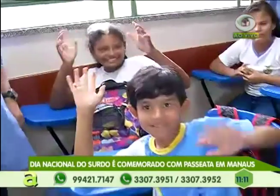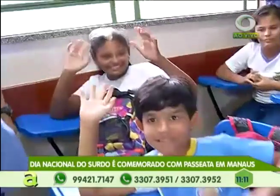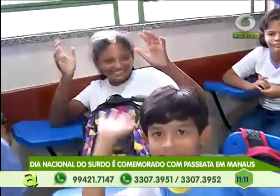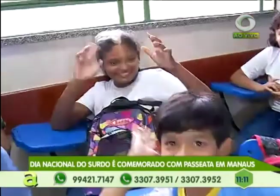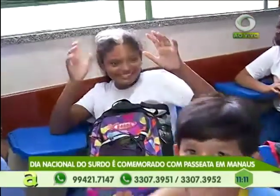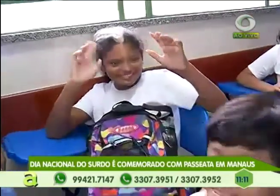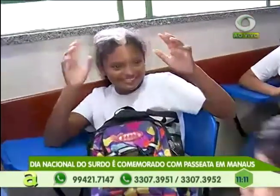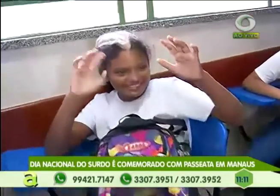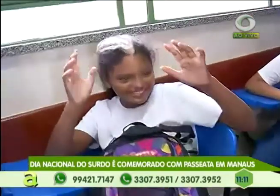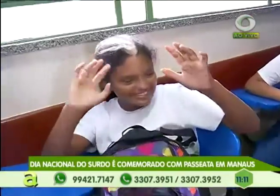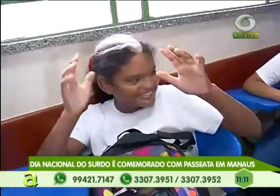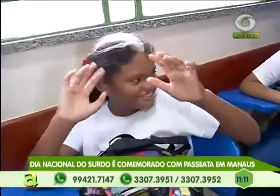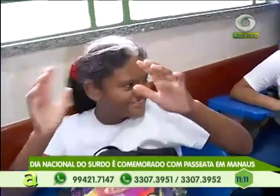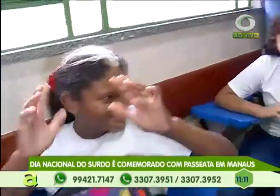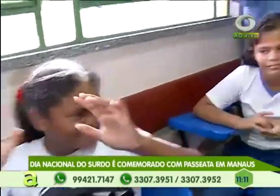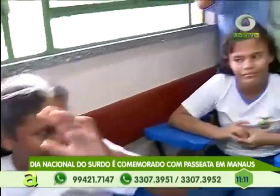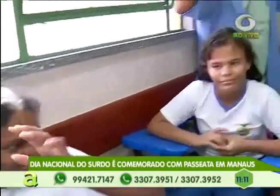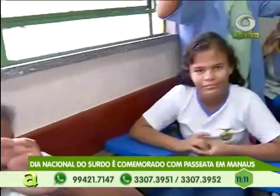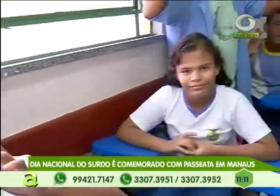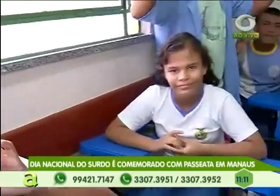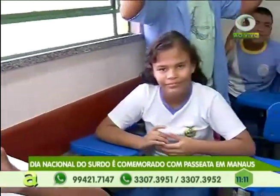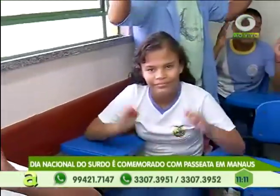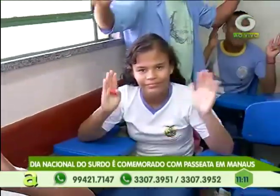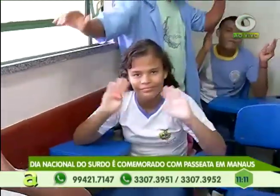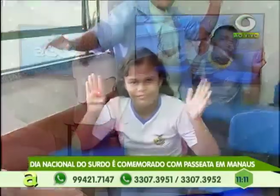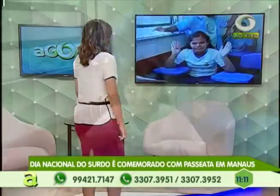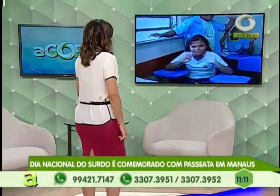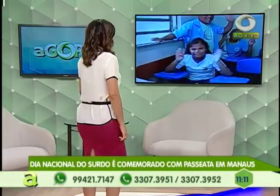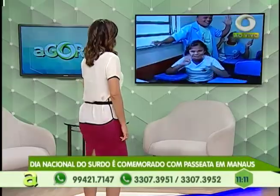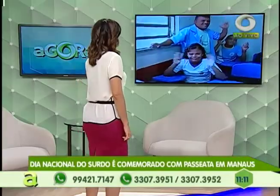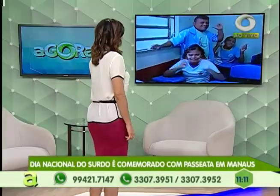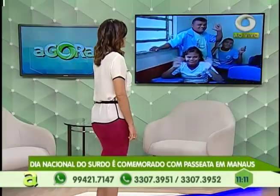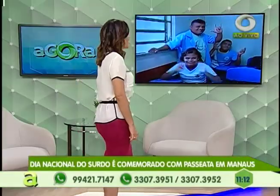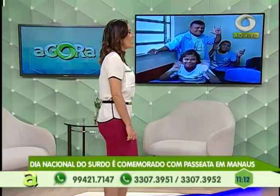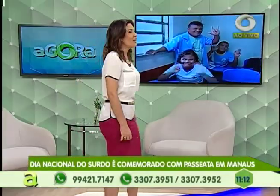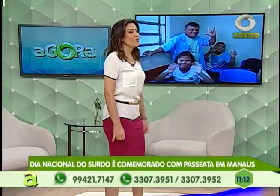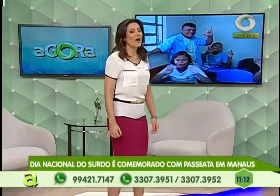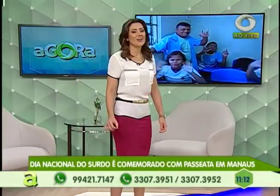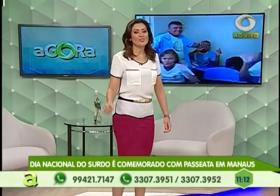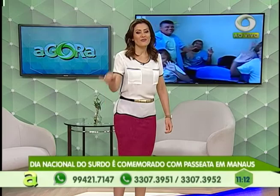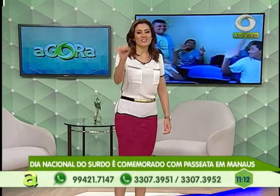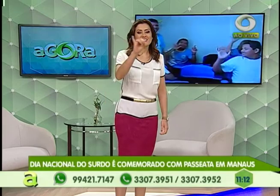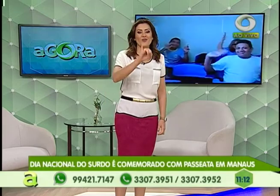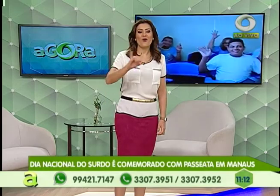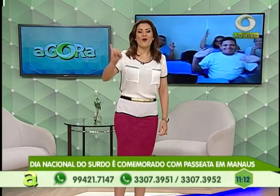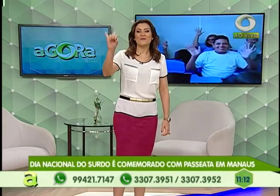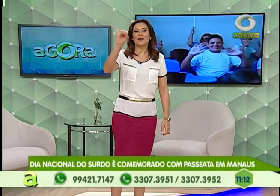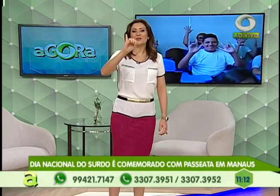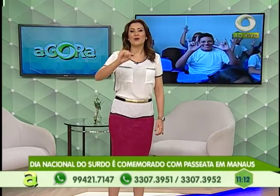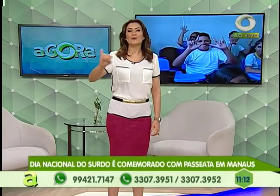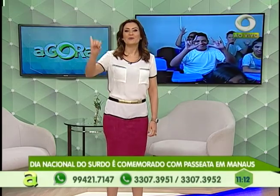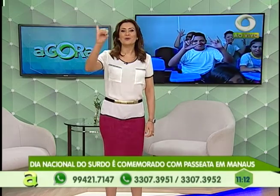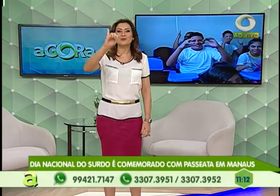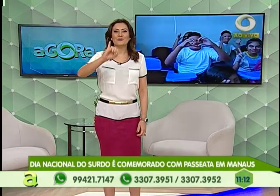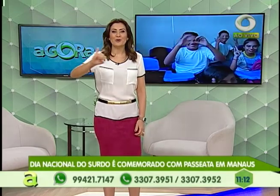hoje aqui na Praça Eleodoro Balbo. Eu volto com você, Márcia. Obrigada, Juscelio. Olha, eles estavam fazendo assim, oi para todo mundo, viu?